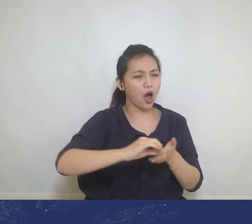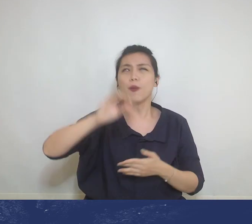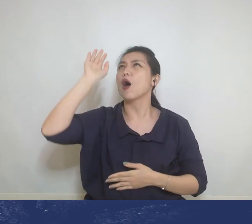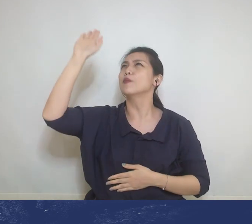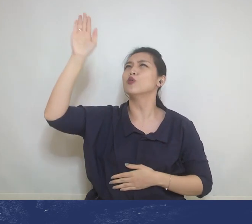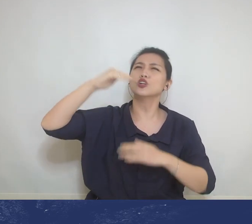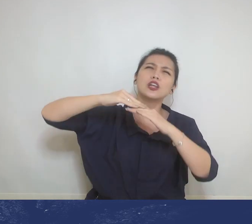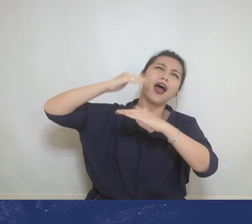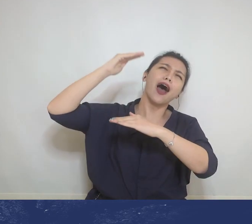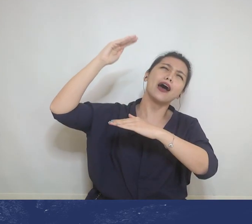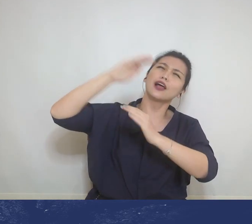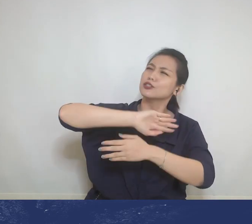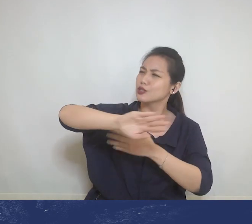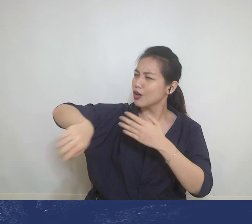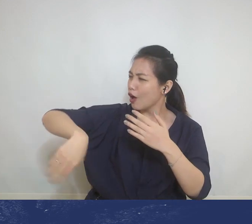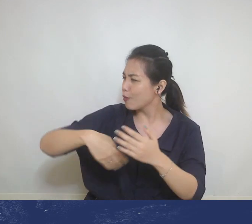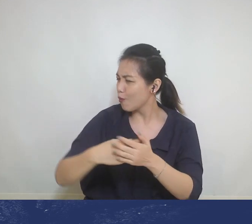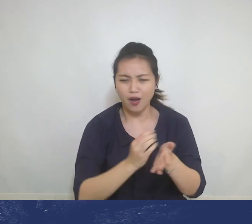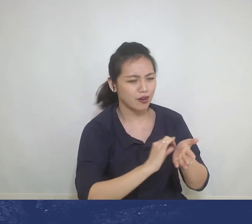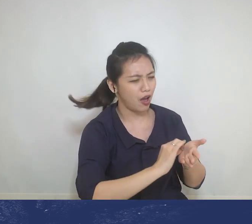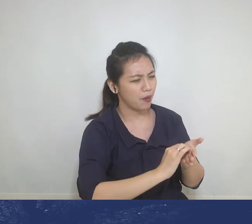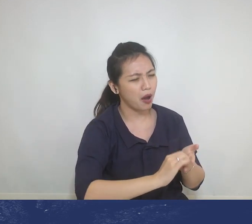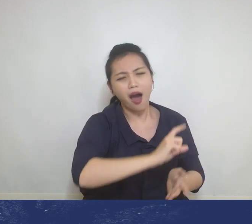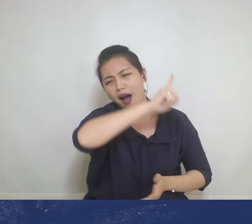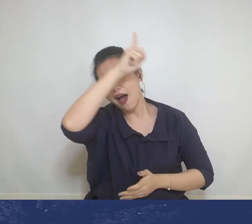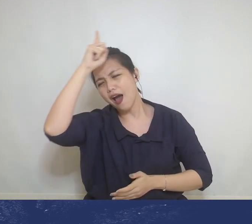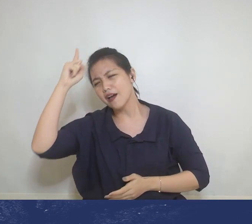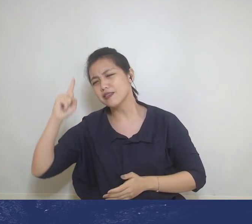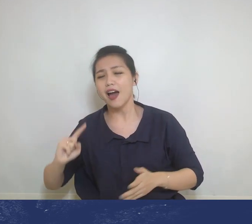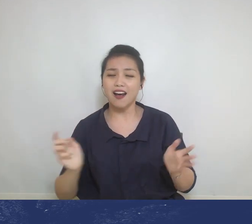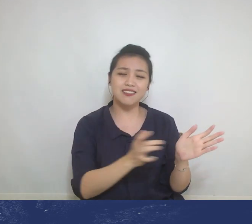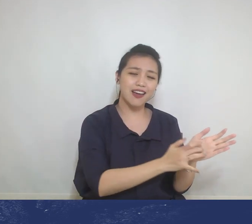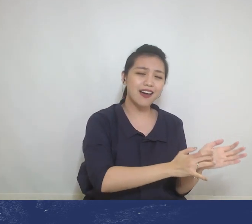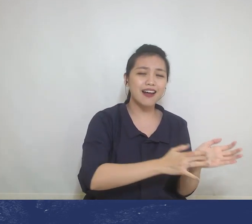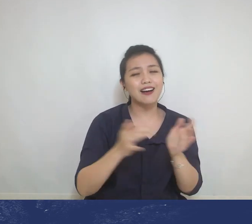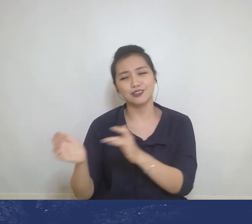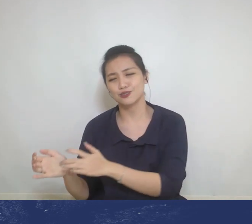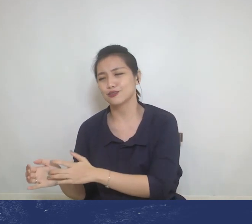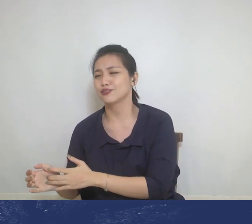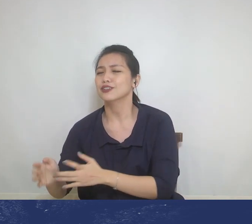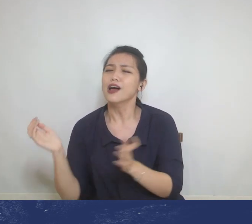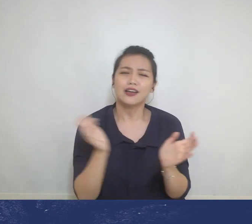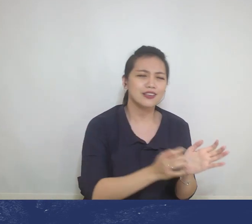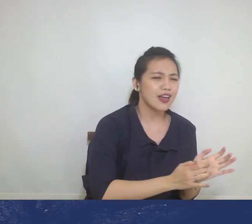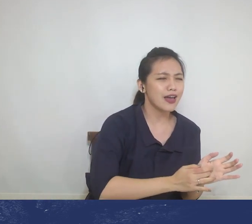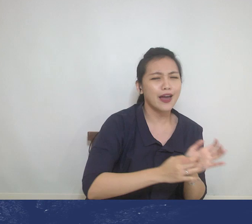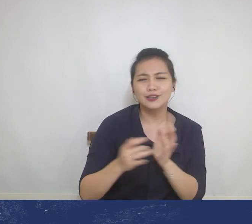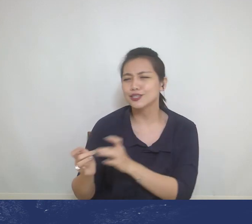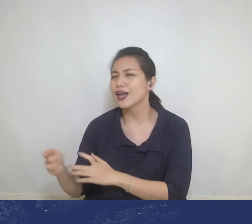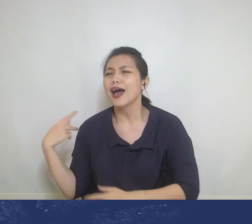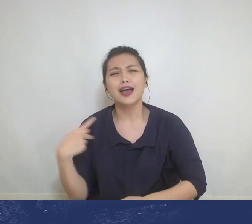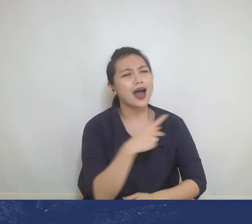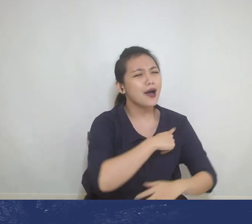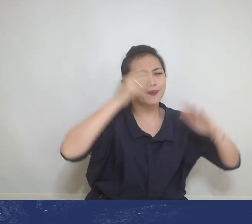atas segala nama, hanya nama Yesus, Yesus, Yesus, Kau yang